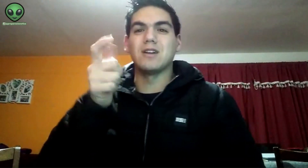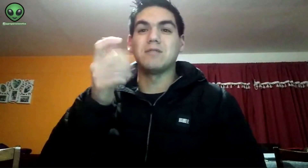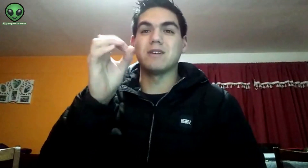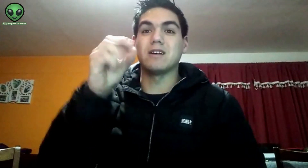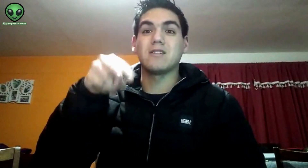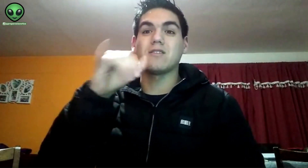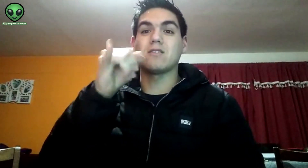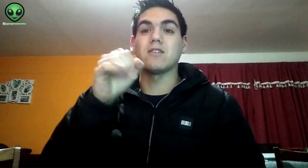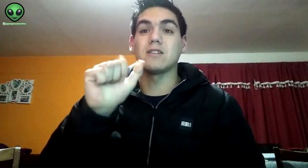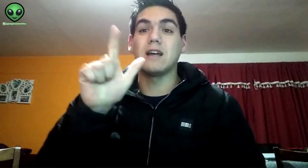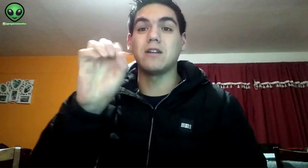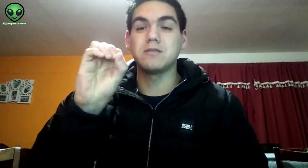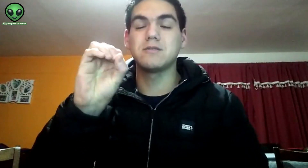Mi nombre es Gonzalo,